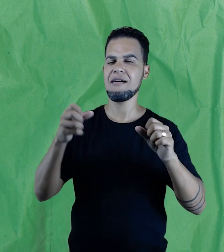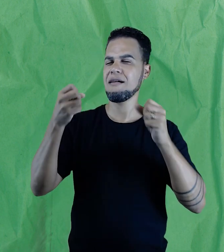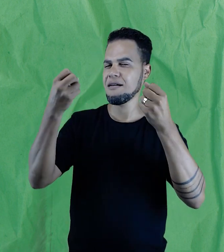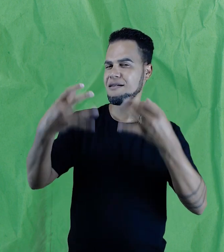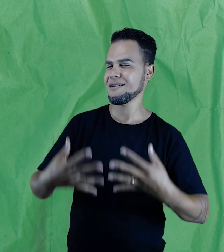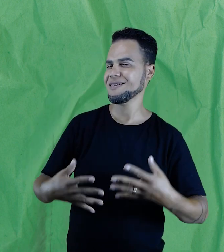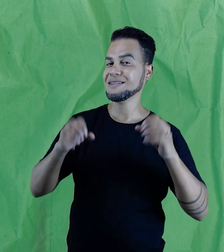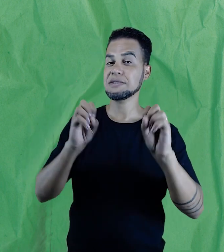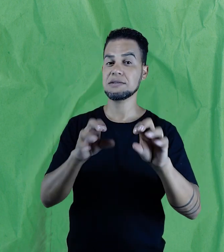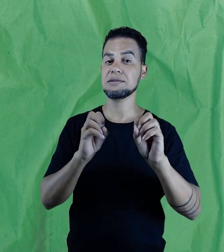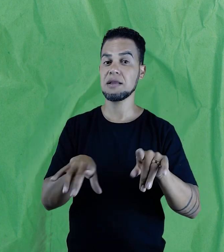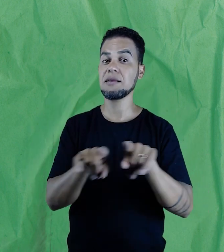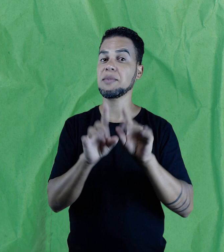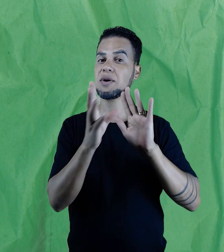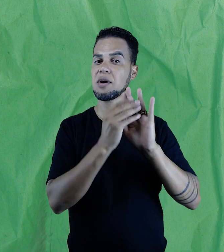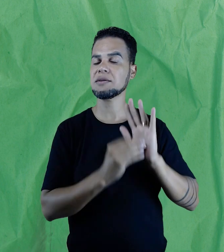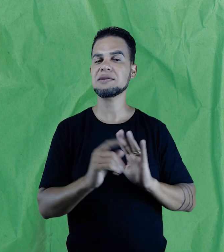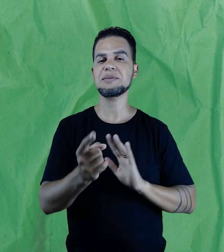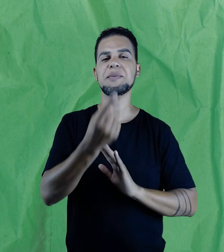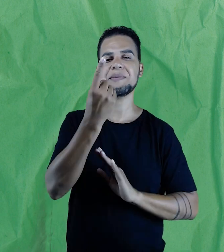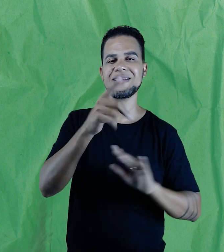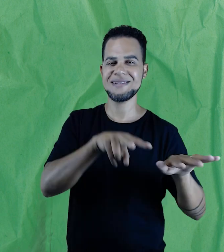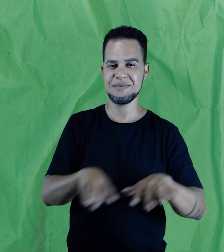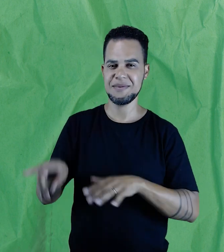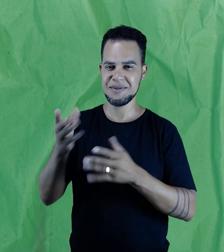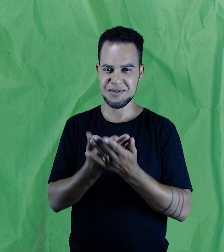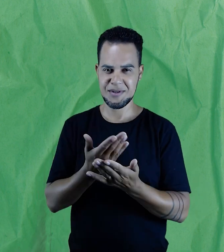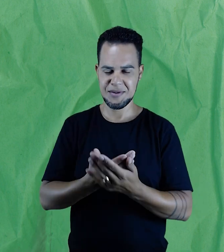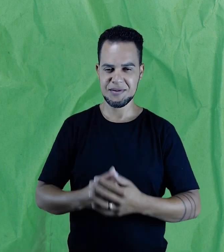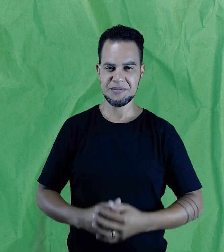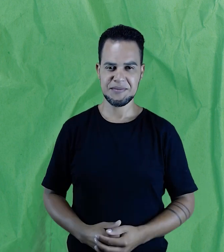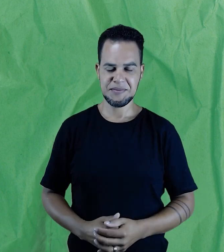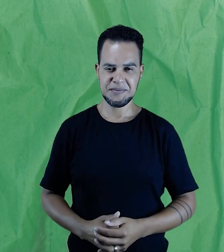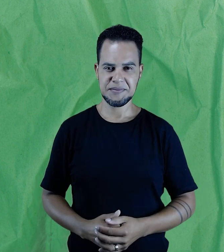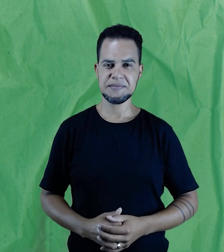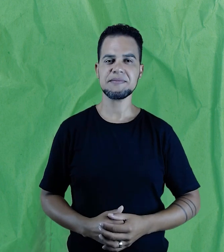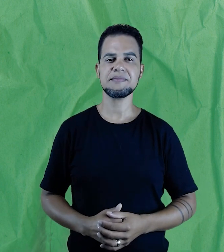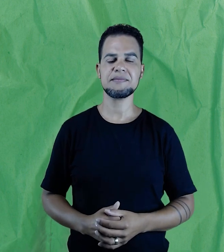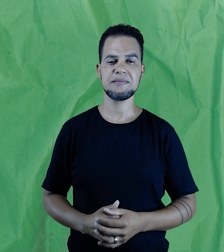também do conteúdo referente a essa primeira semana de aula. Vamos lá?